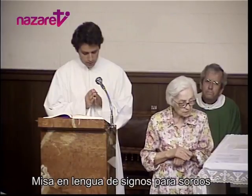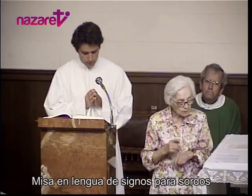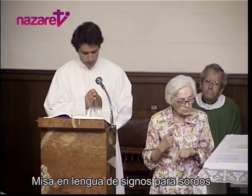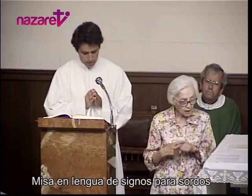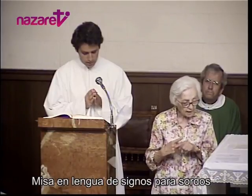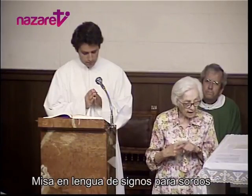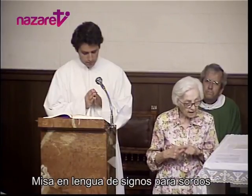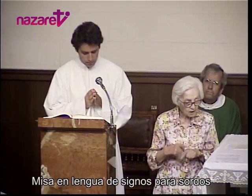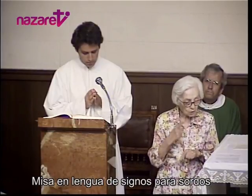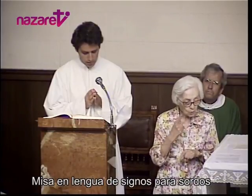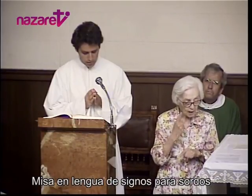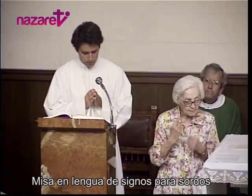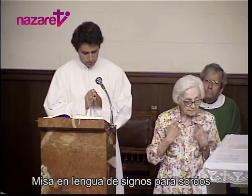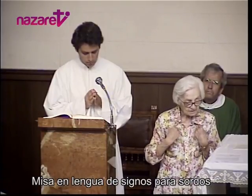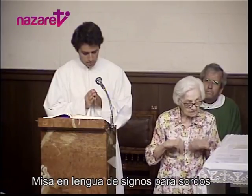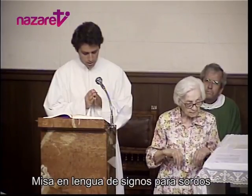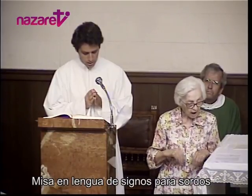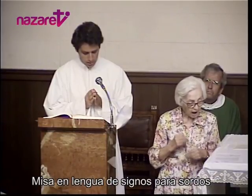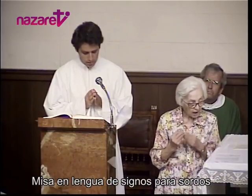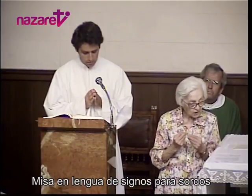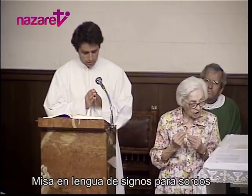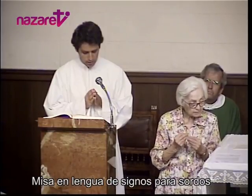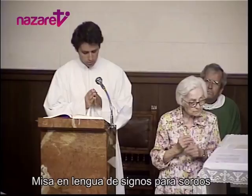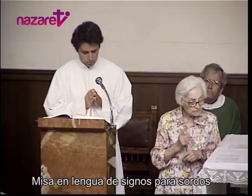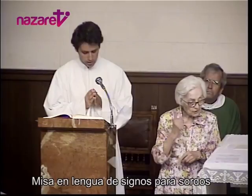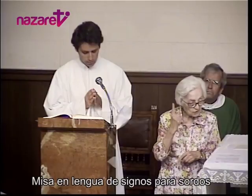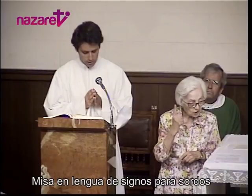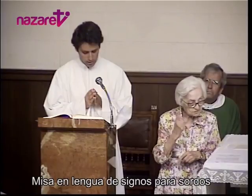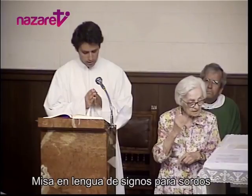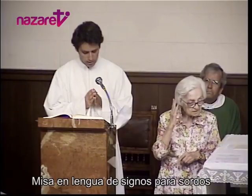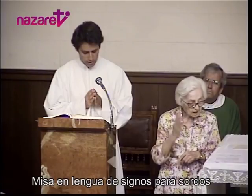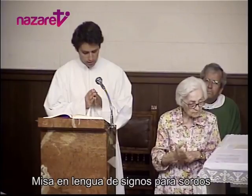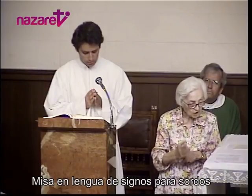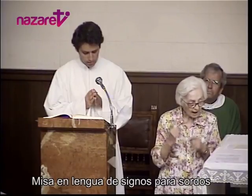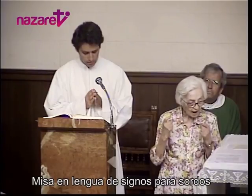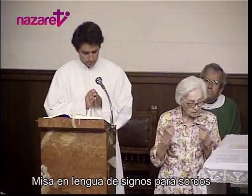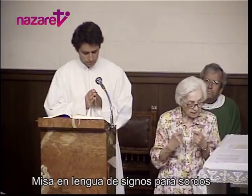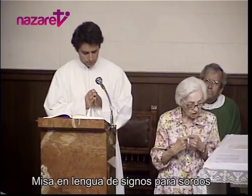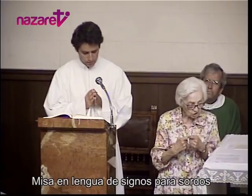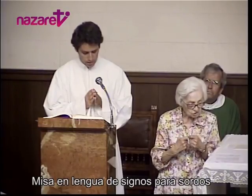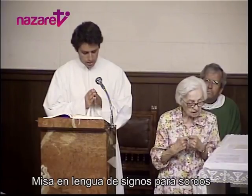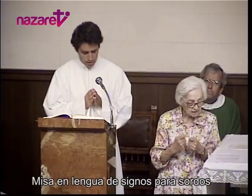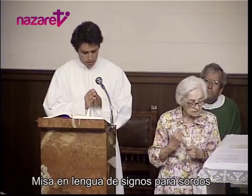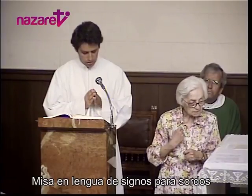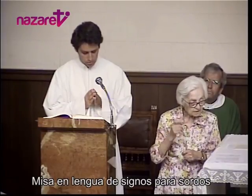ofrecían sacrificios en secreto y establecieron unánimes esta ley divina: que los